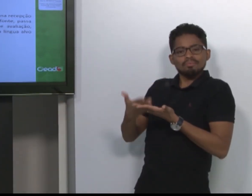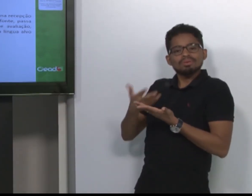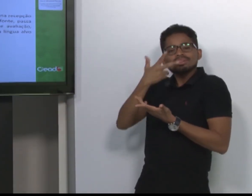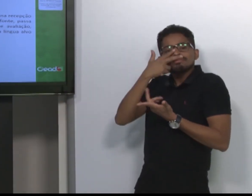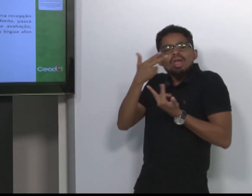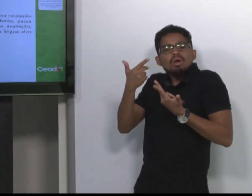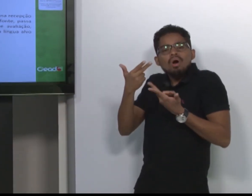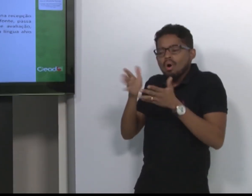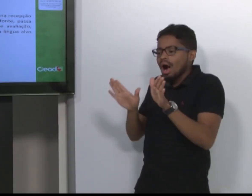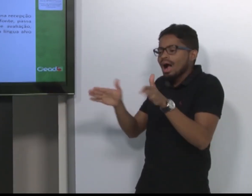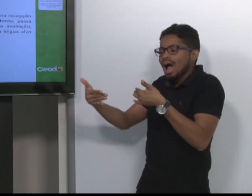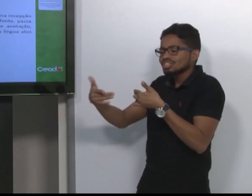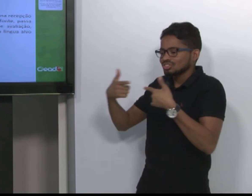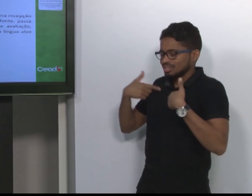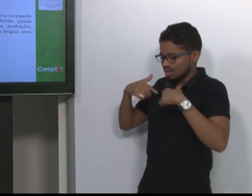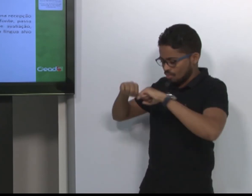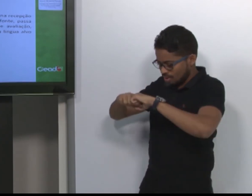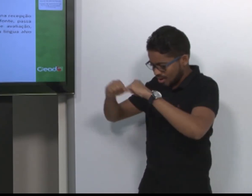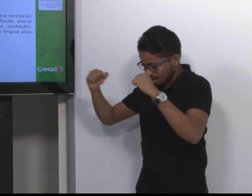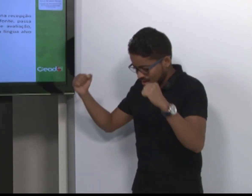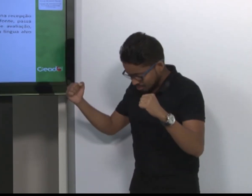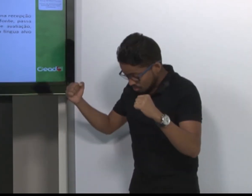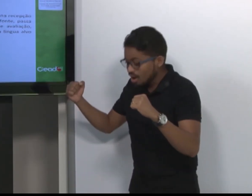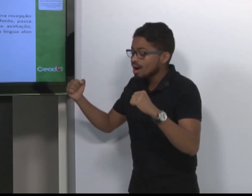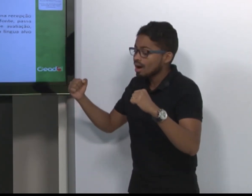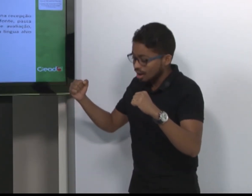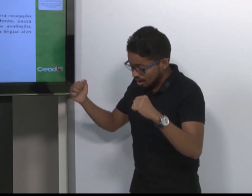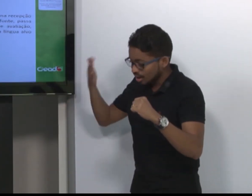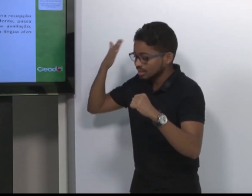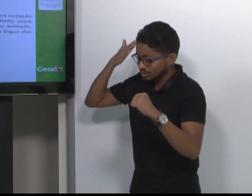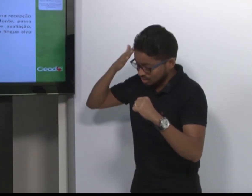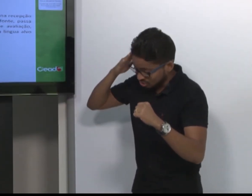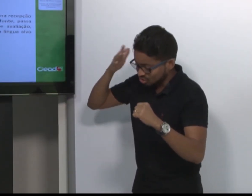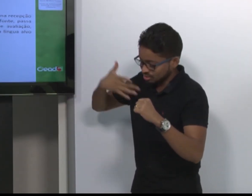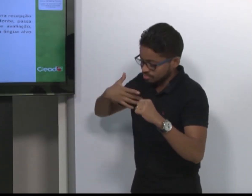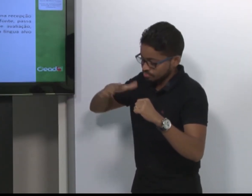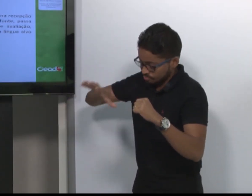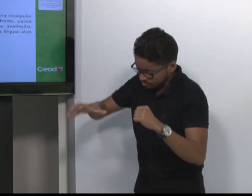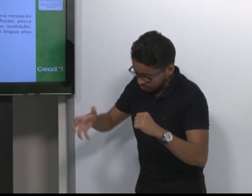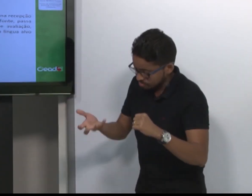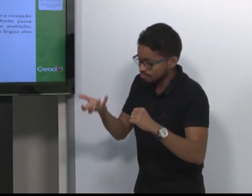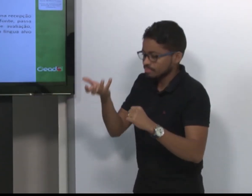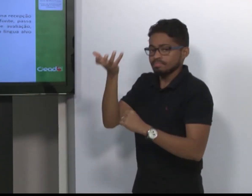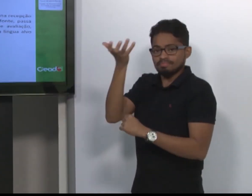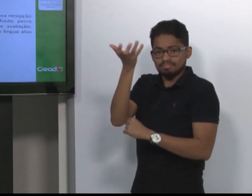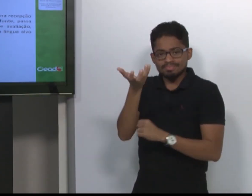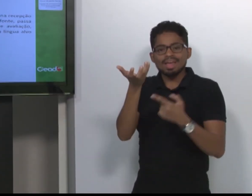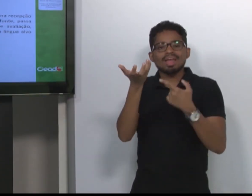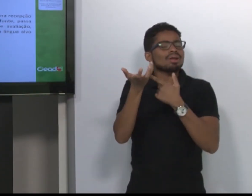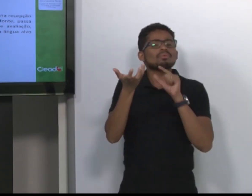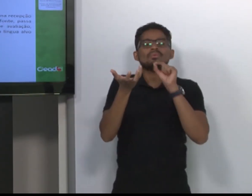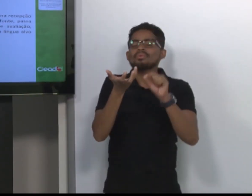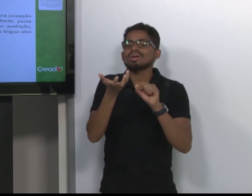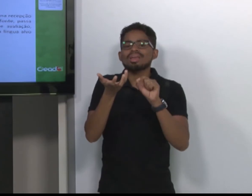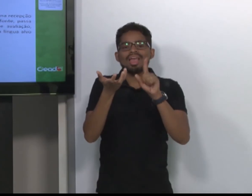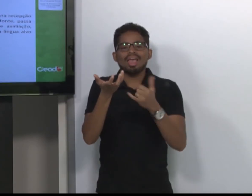sinalizando, é como se fosse uma caixa que eu vou abrir, pegar